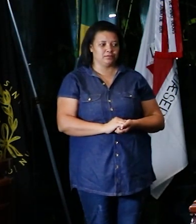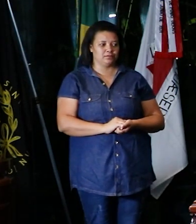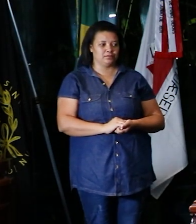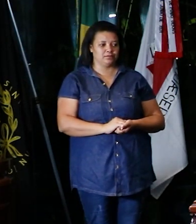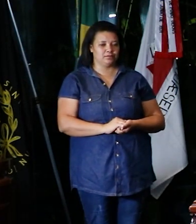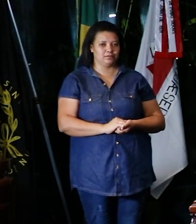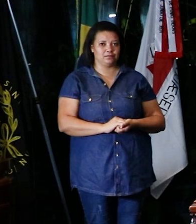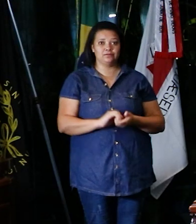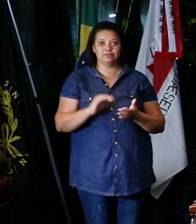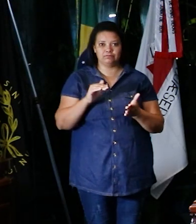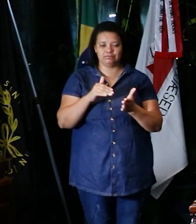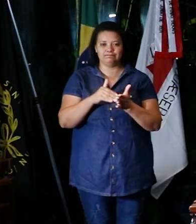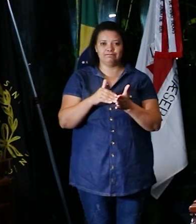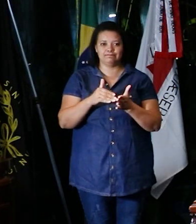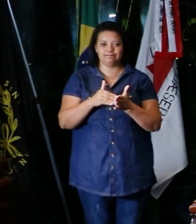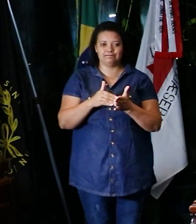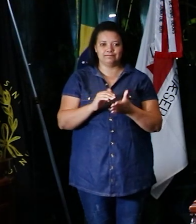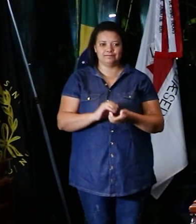Damos por encerrado?